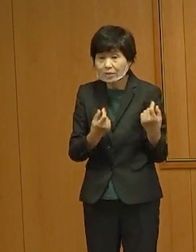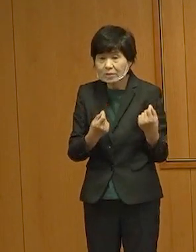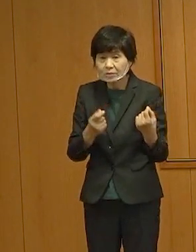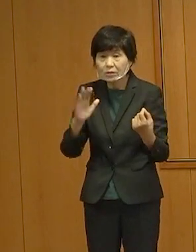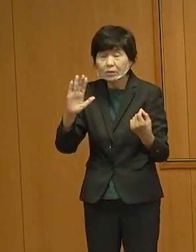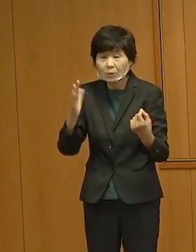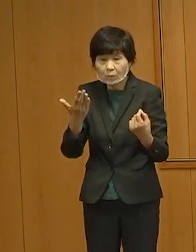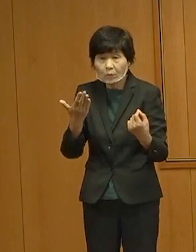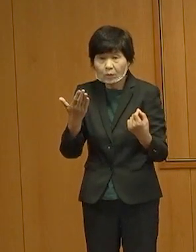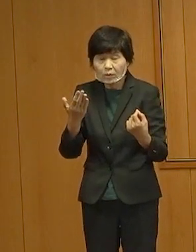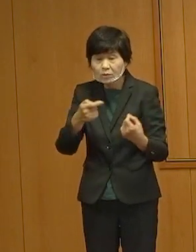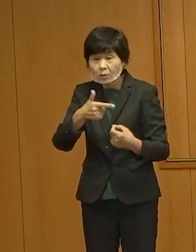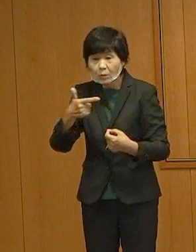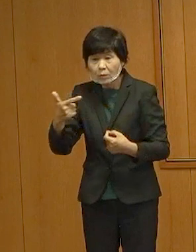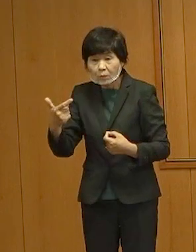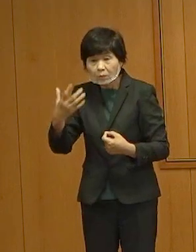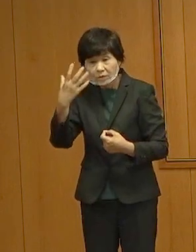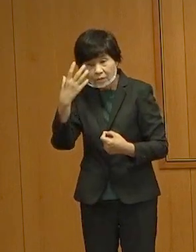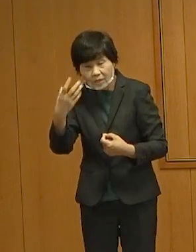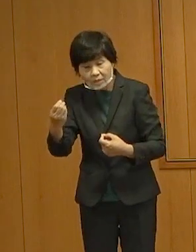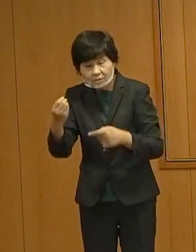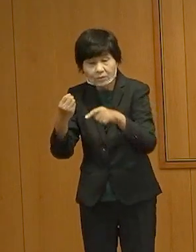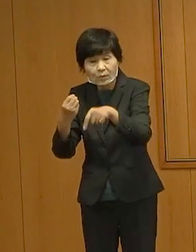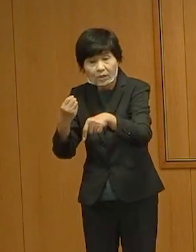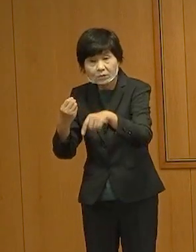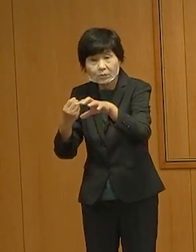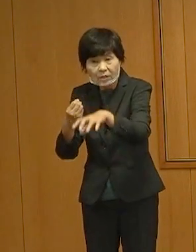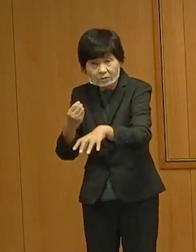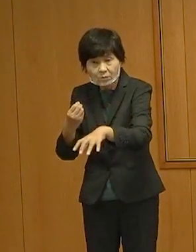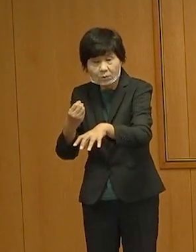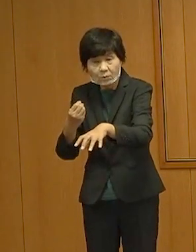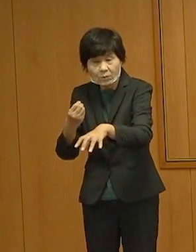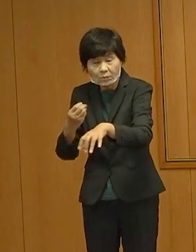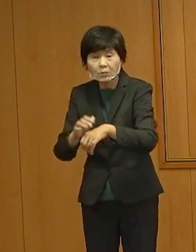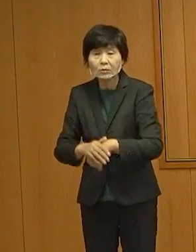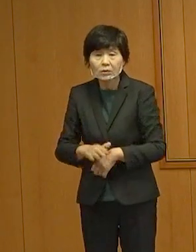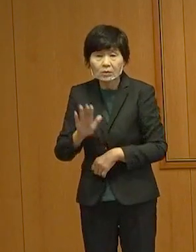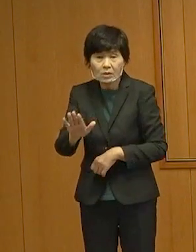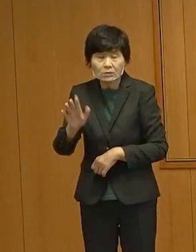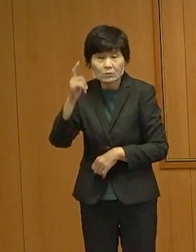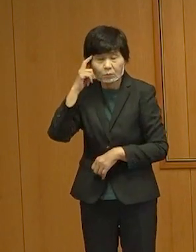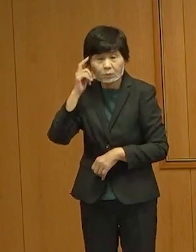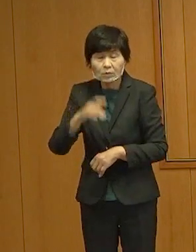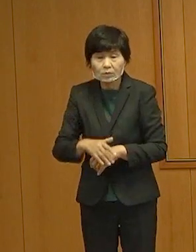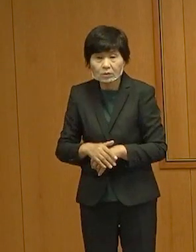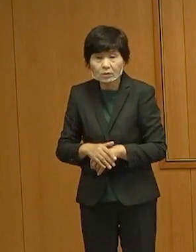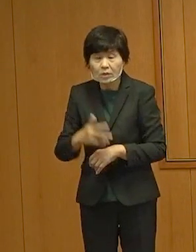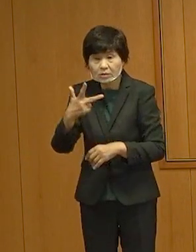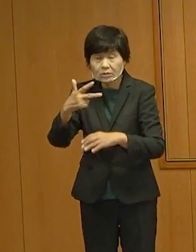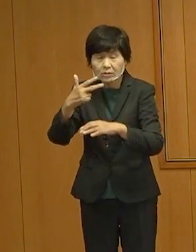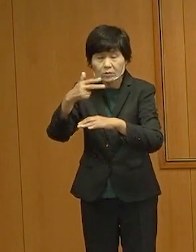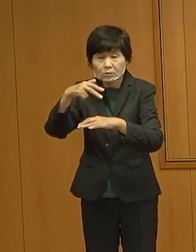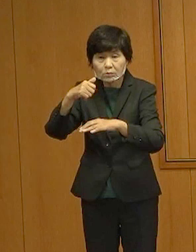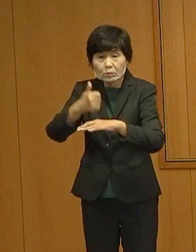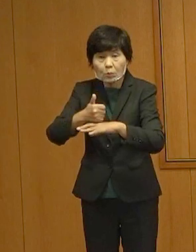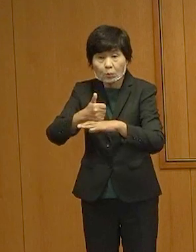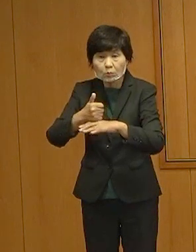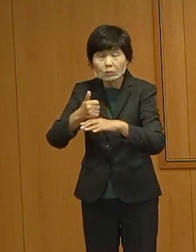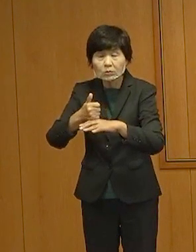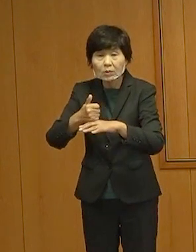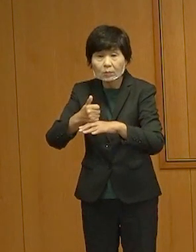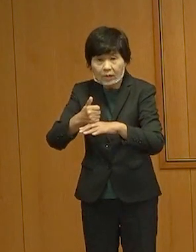でもあります。まあ、非常に関心の高い部分かなと思うんですけども、市長としてはこの動物園の改